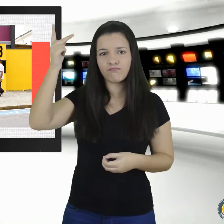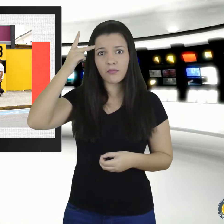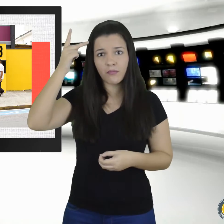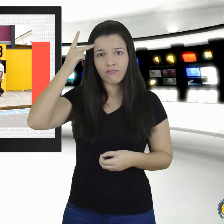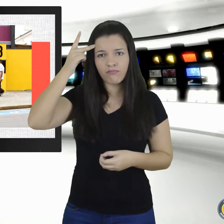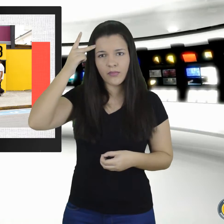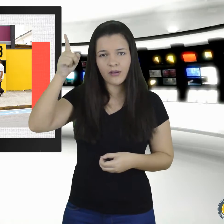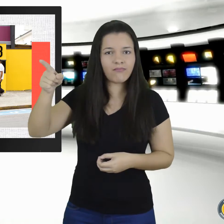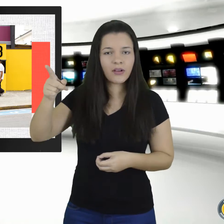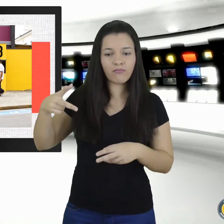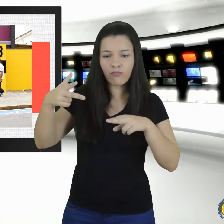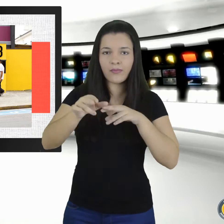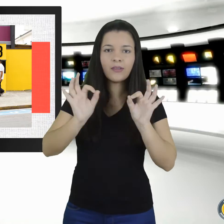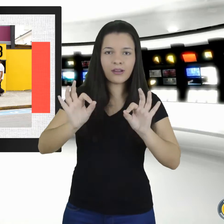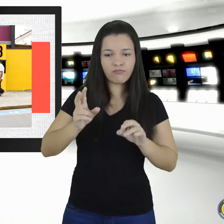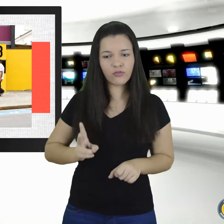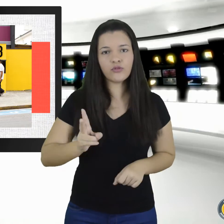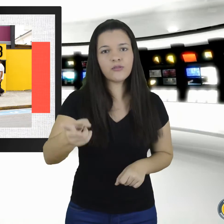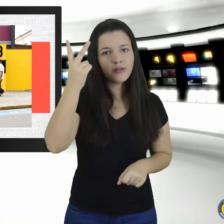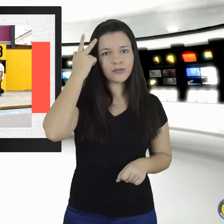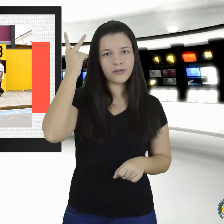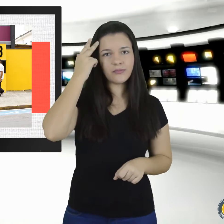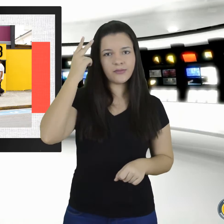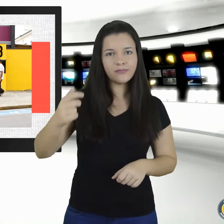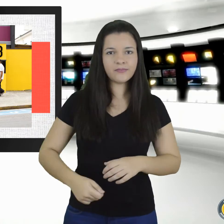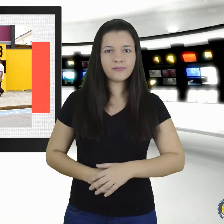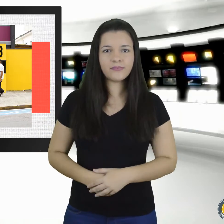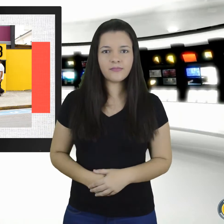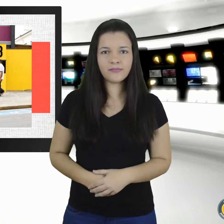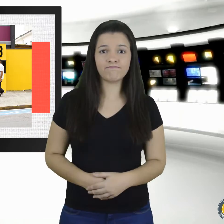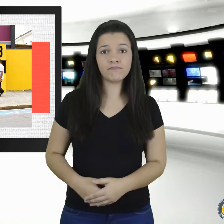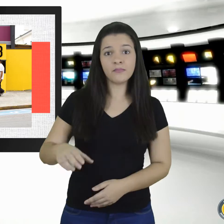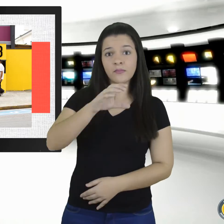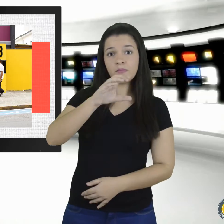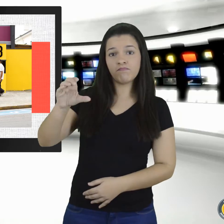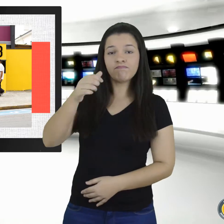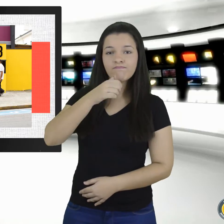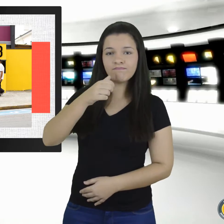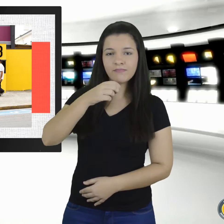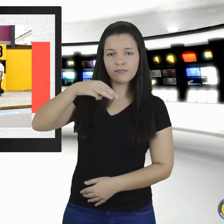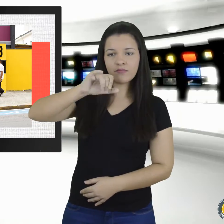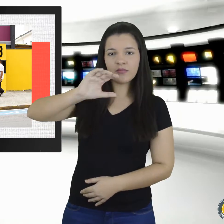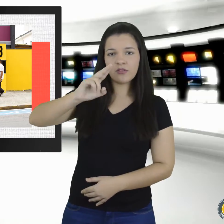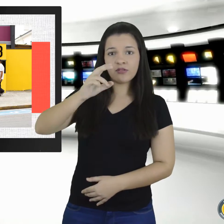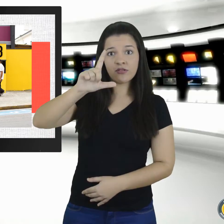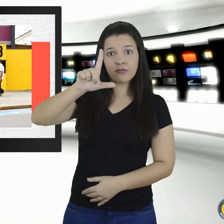Paulo, o qual não sofreu alteração. A coordenadora acrescenta que